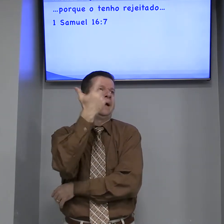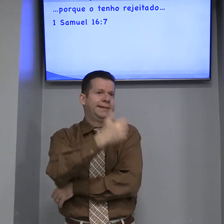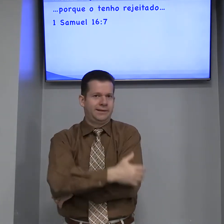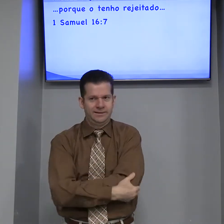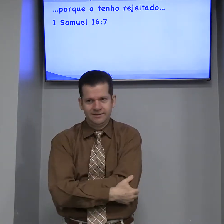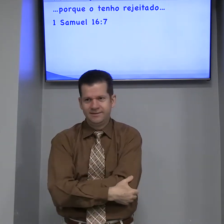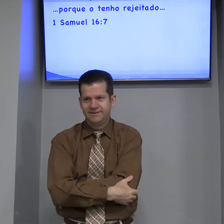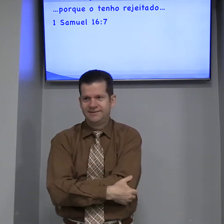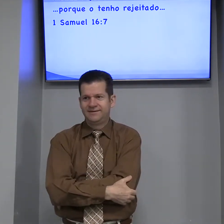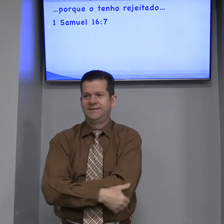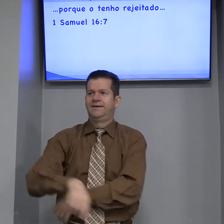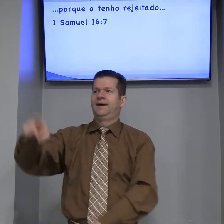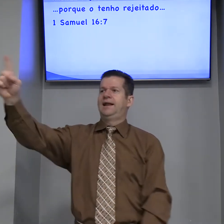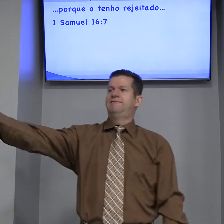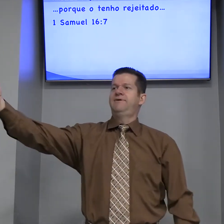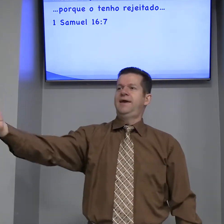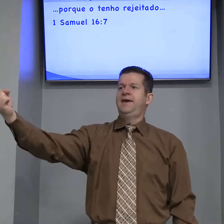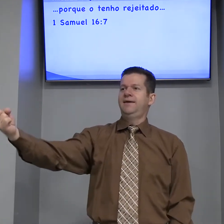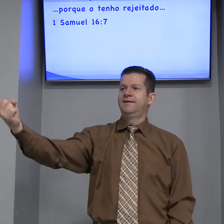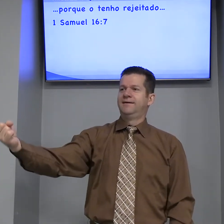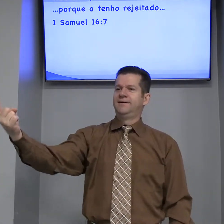Piada. Lá vem.